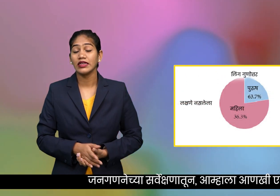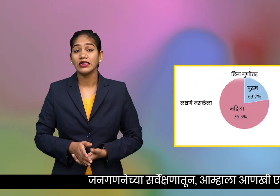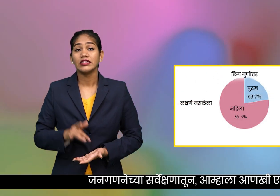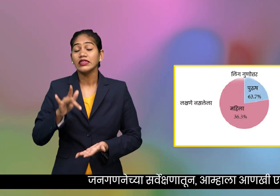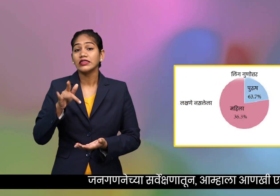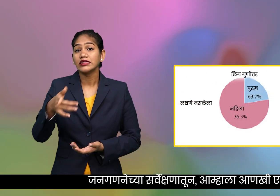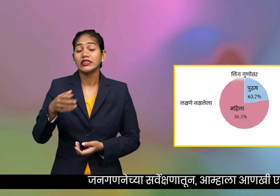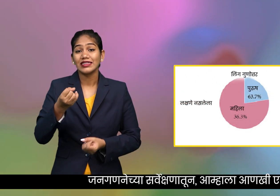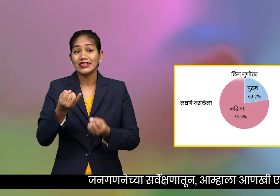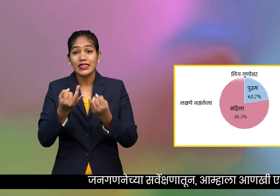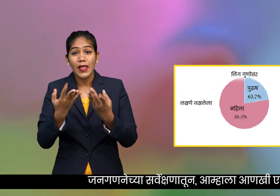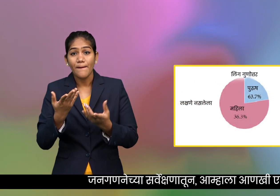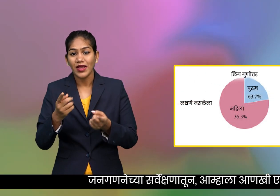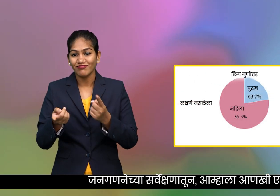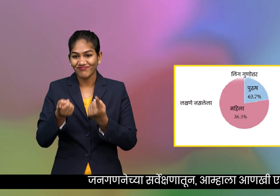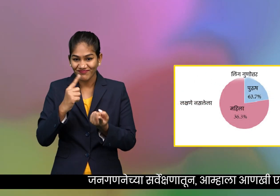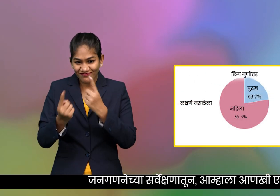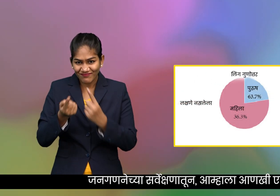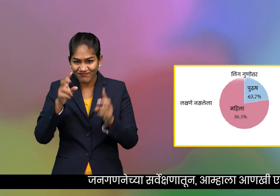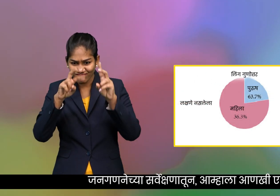जनगणनेच्या सर्वेक्षणातून आम्हाला आणखी एक सूचक मिळतो.